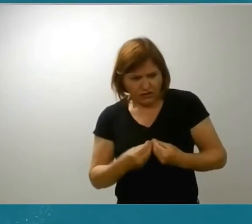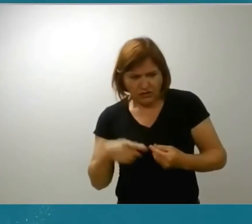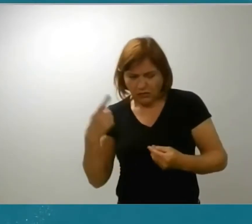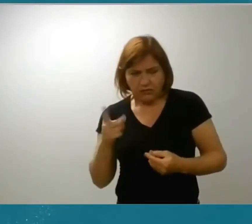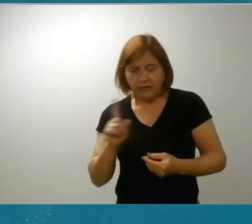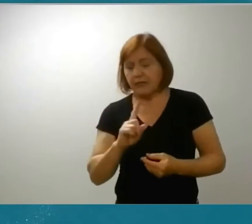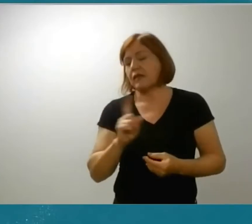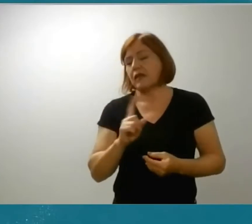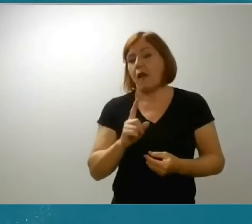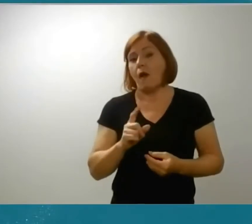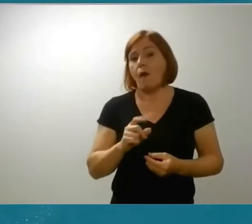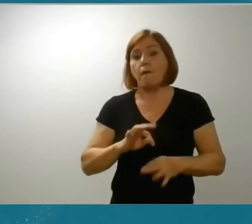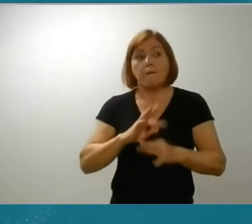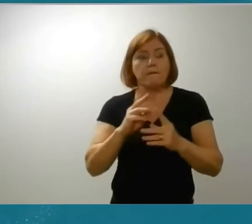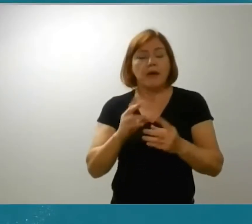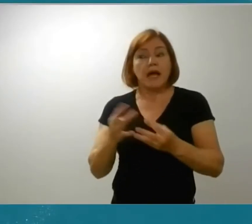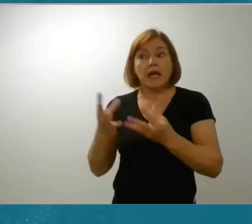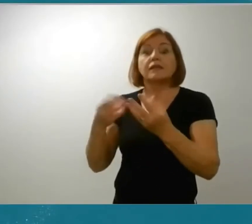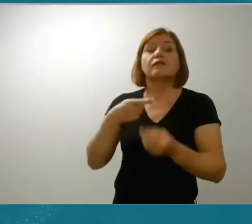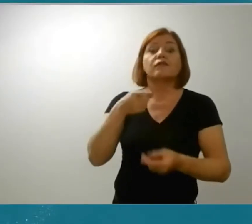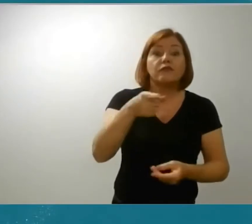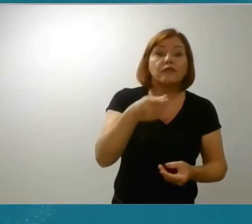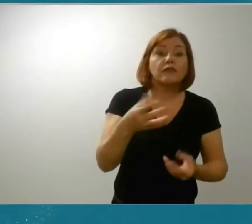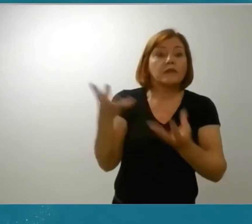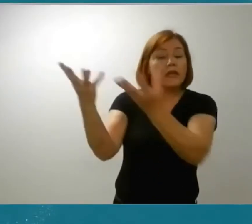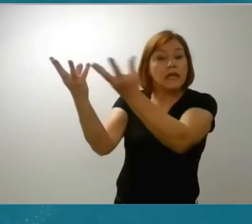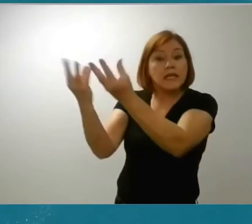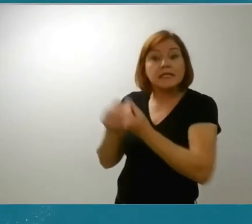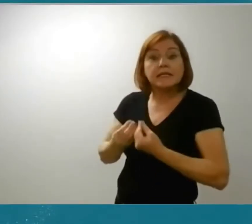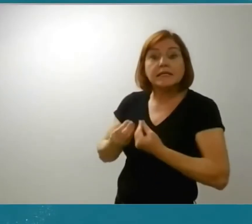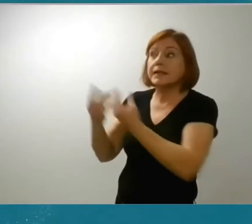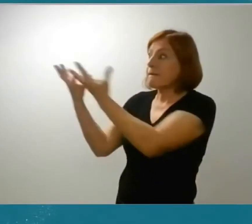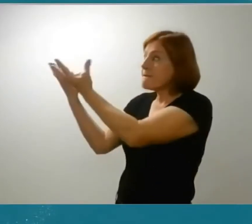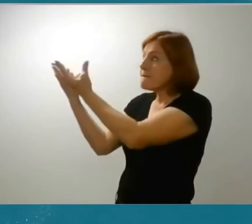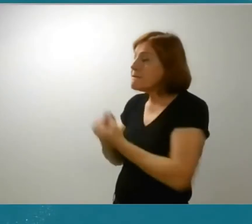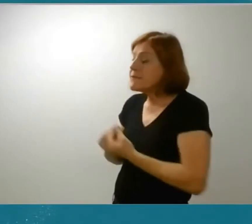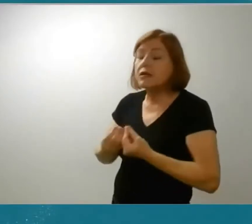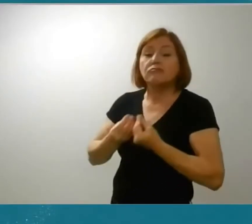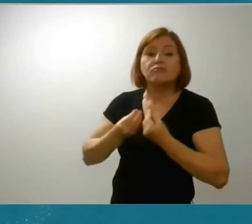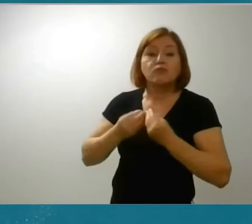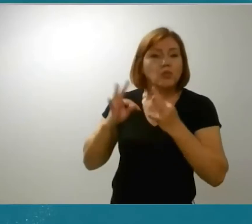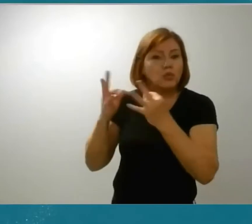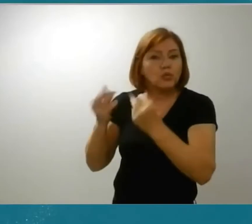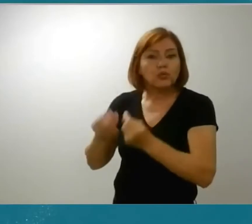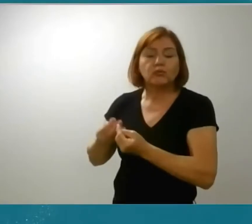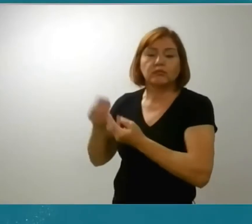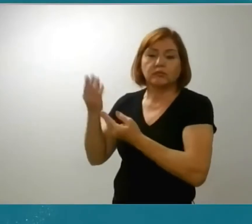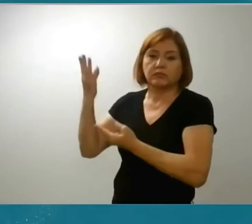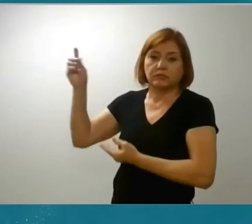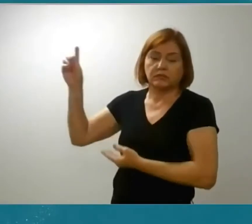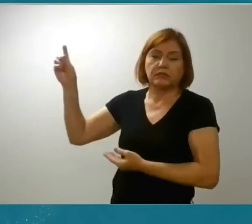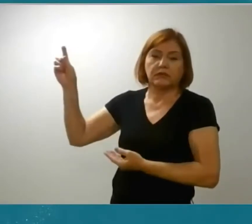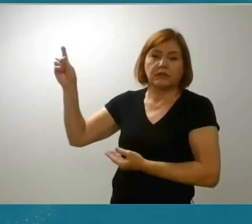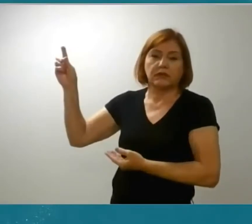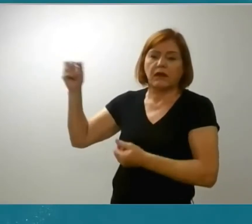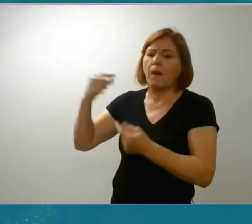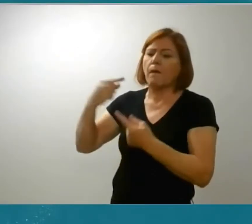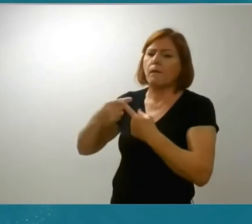E o testemunho é este, que Deus nos deu a vida eterna, e esta vida está